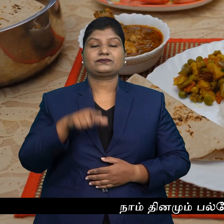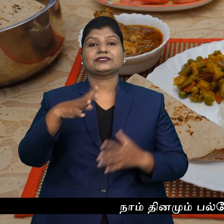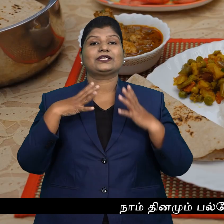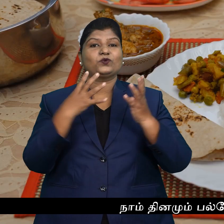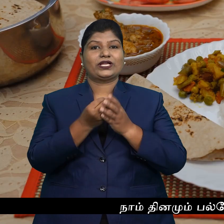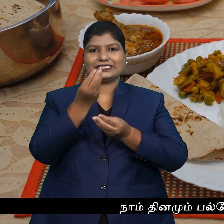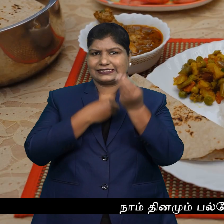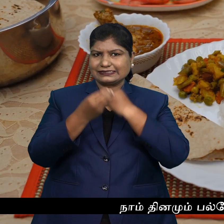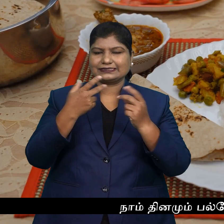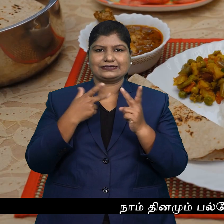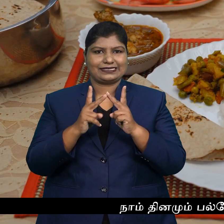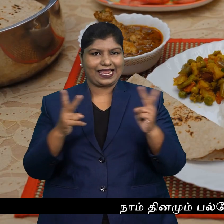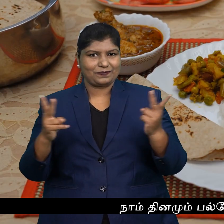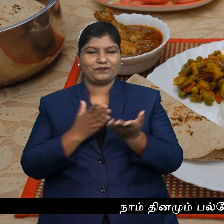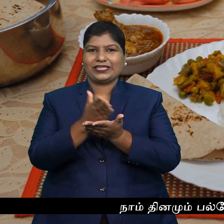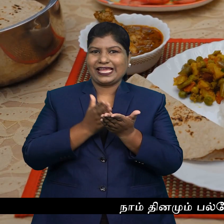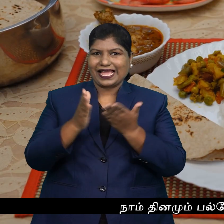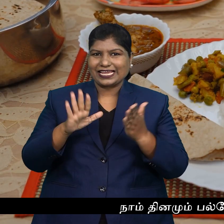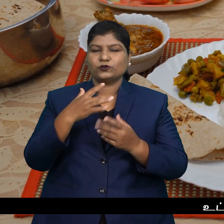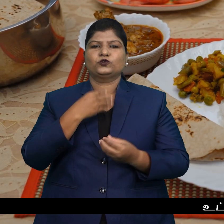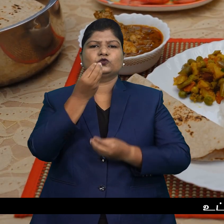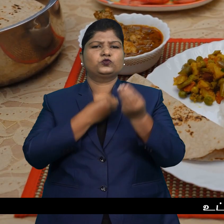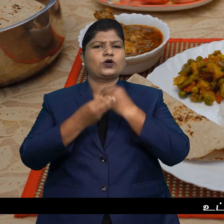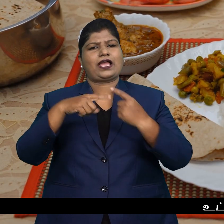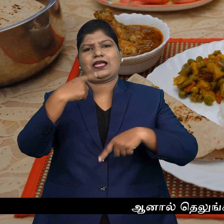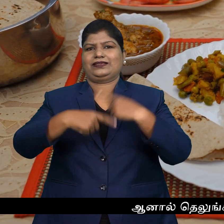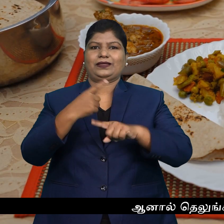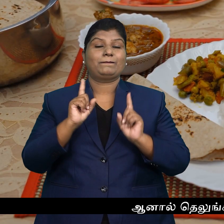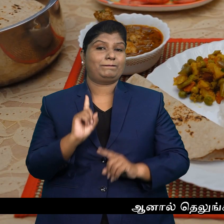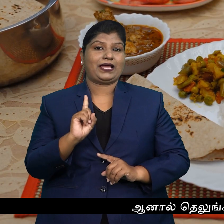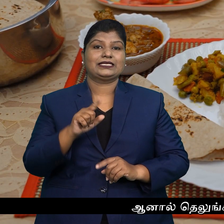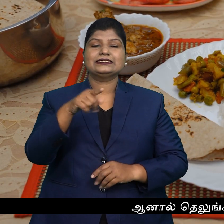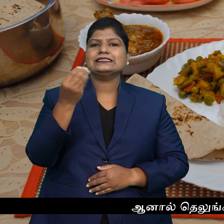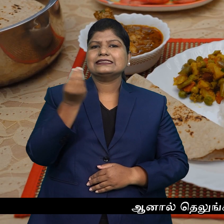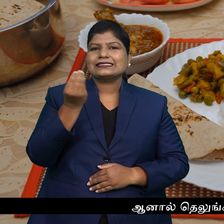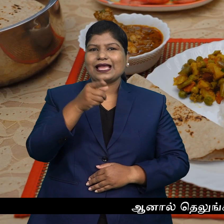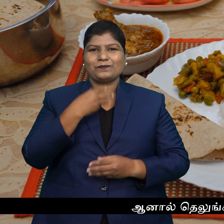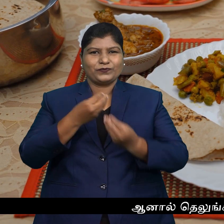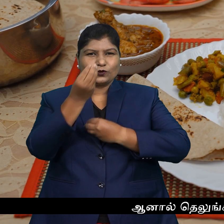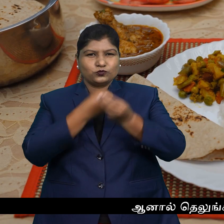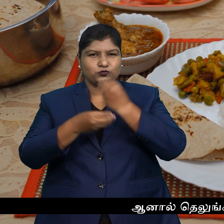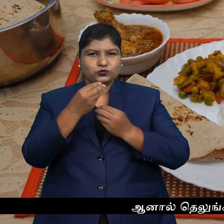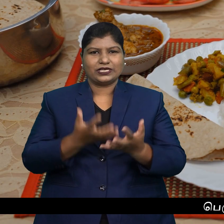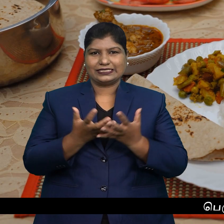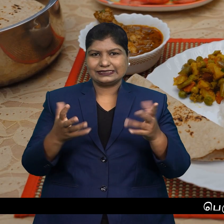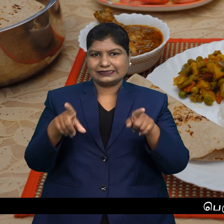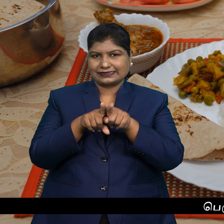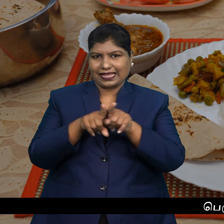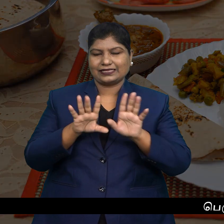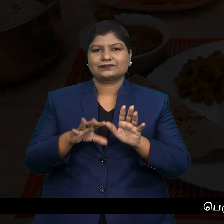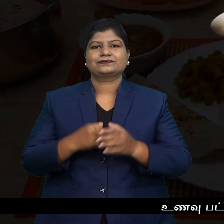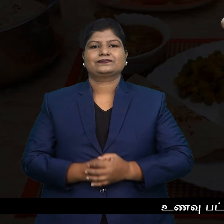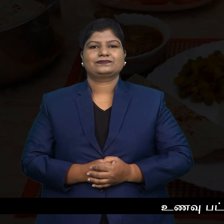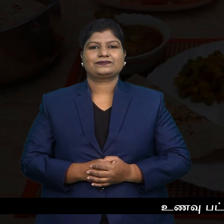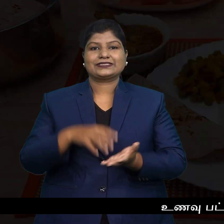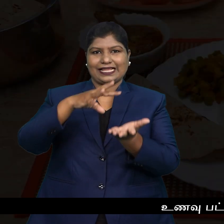நாம் தினமும் பல்வேறு வகையான உணவுகளை உட்கொள்கிறோம். ஆனால் தெலுங்கானா மற்றும் ஆந்திராவில் பெரும்